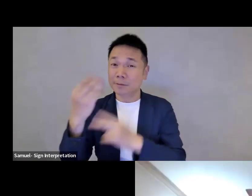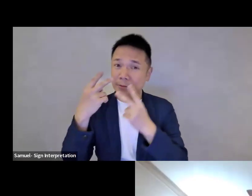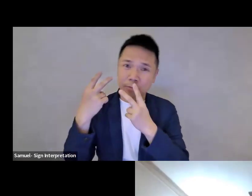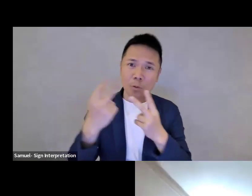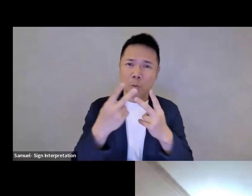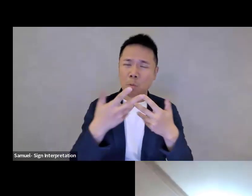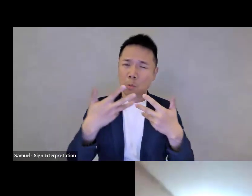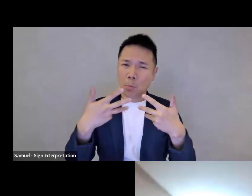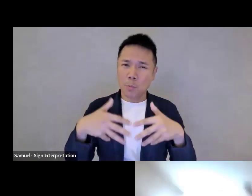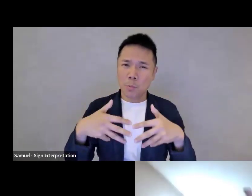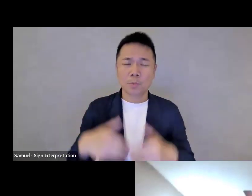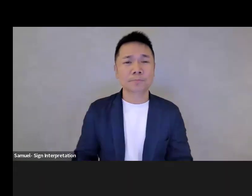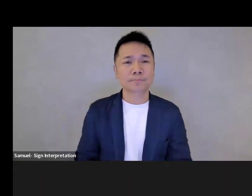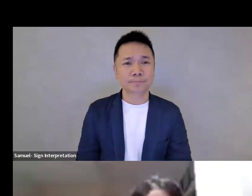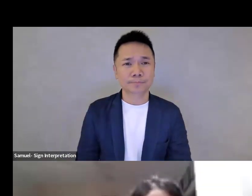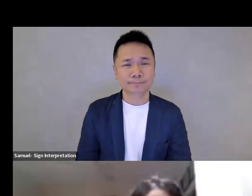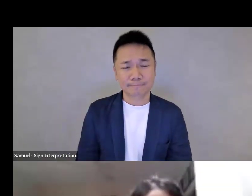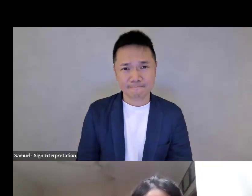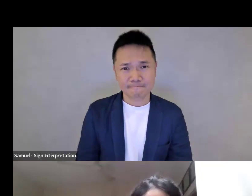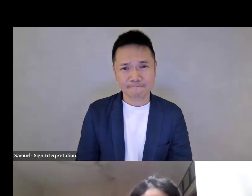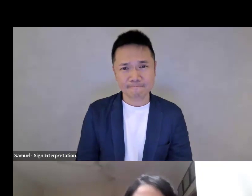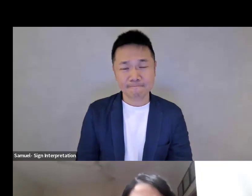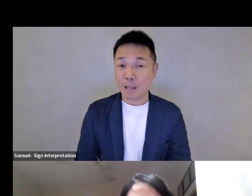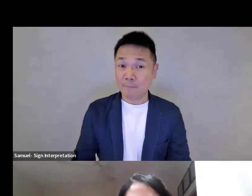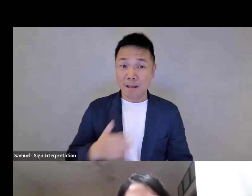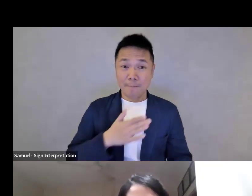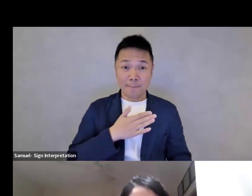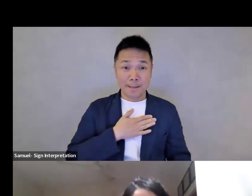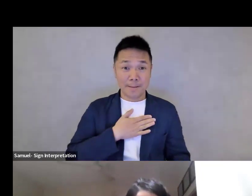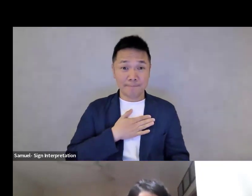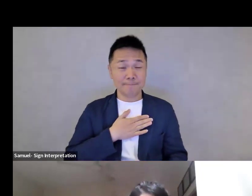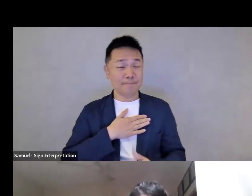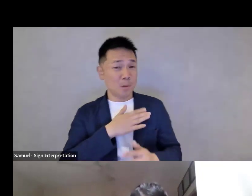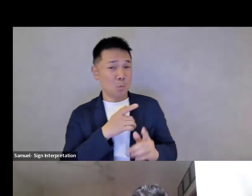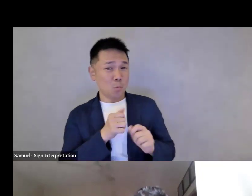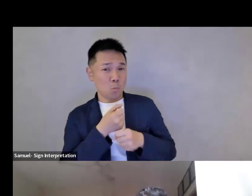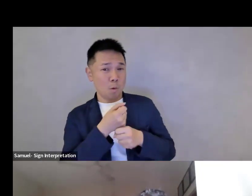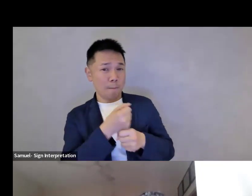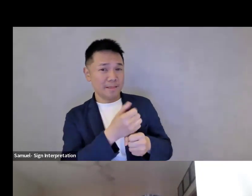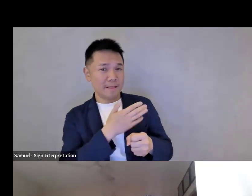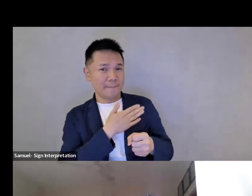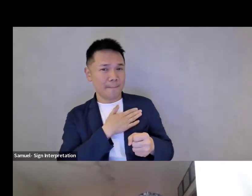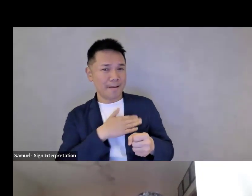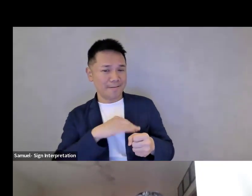而且呢，谢谢你带来就是带来这些运动，